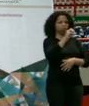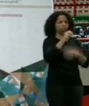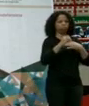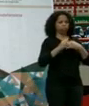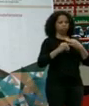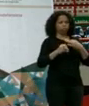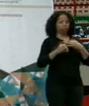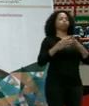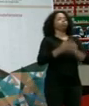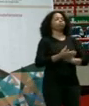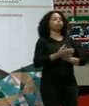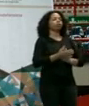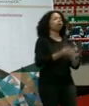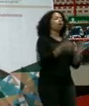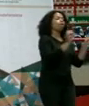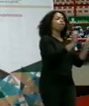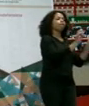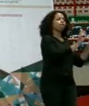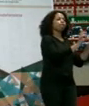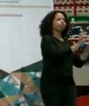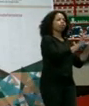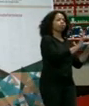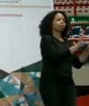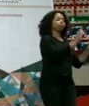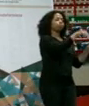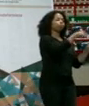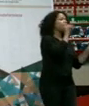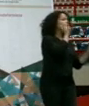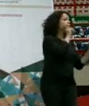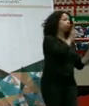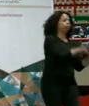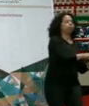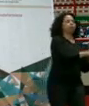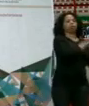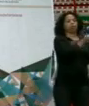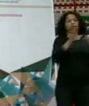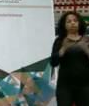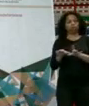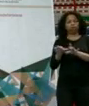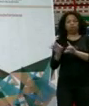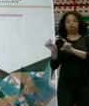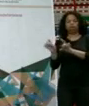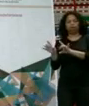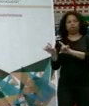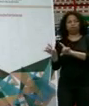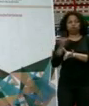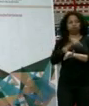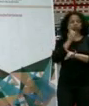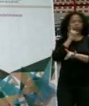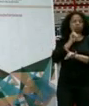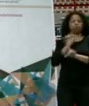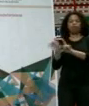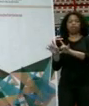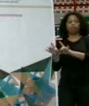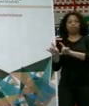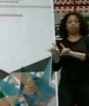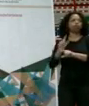Portugal vendia sua produção de vinhos para a Inglaterra e a Inglaterra vendia sua produção de tecidos, de manufaturados para